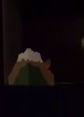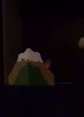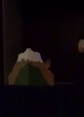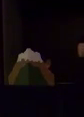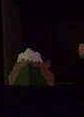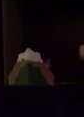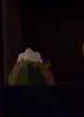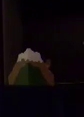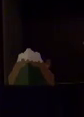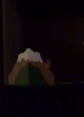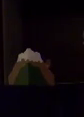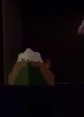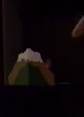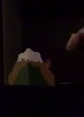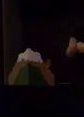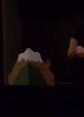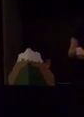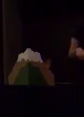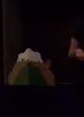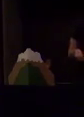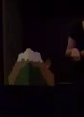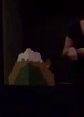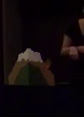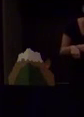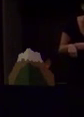Onde está o ovo? Vocês viram o ovo? Não?